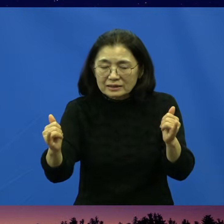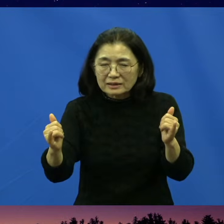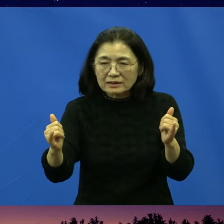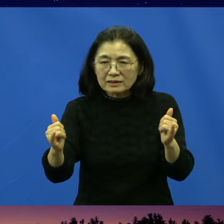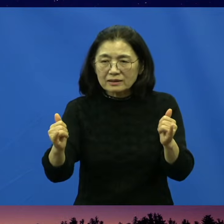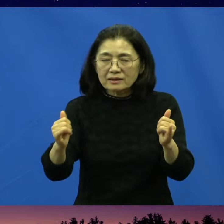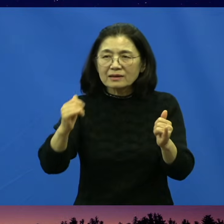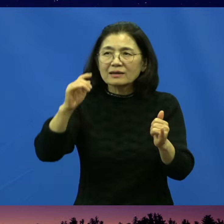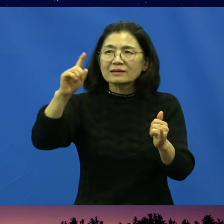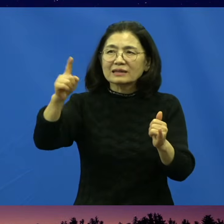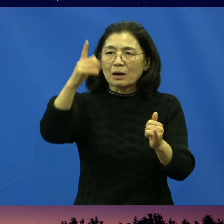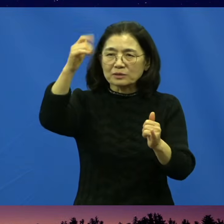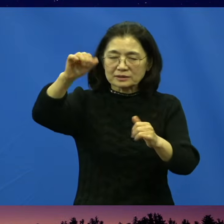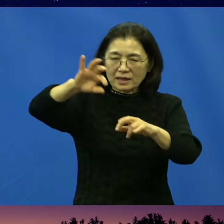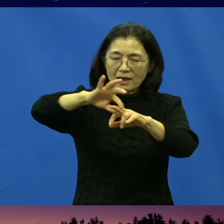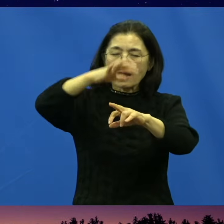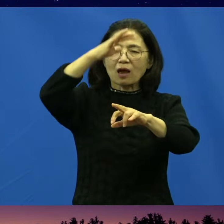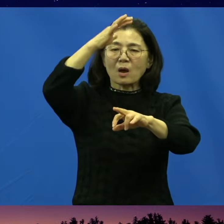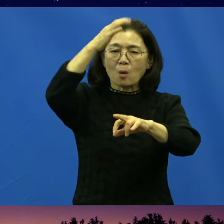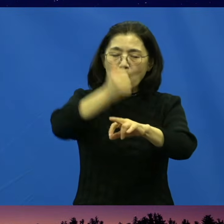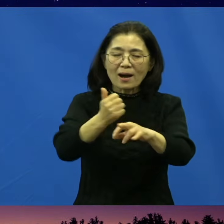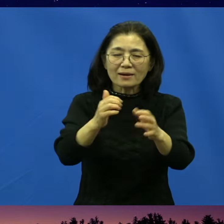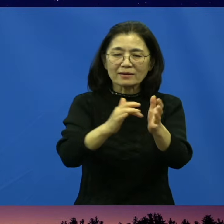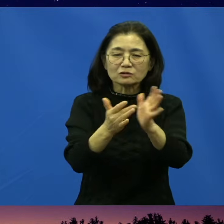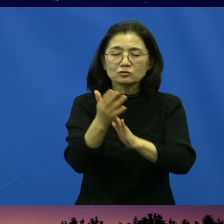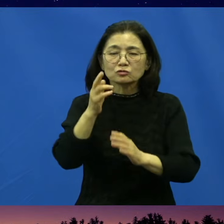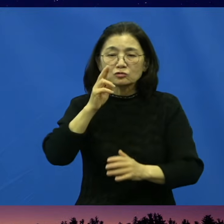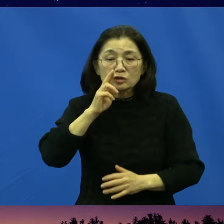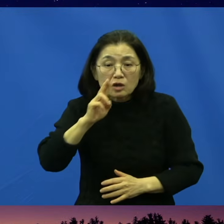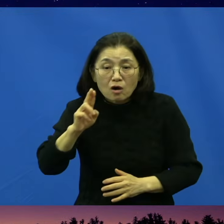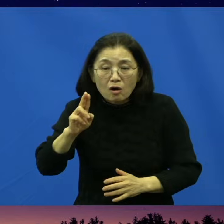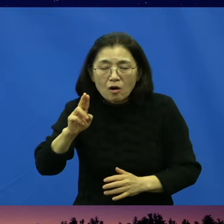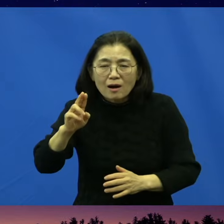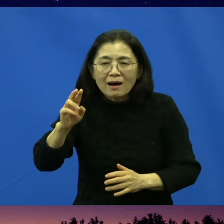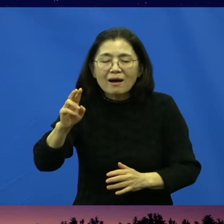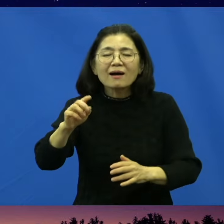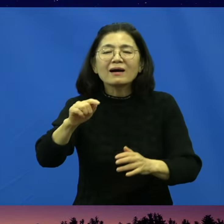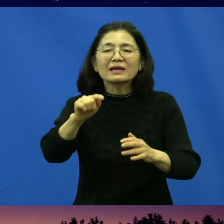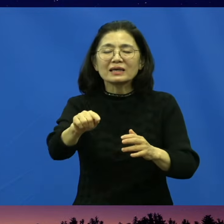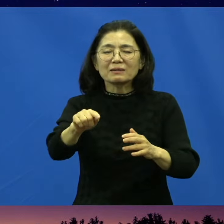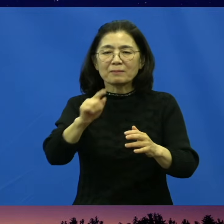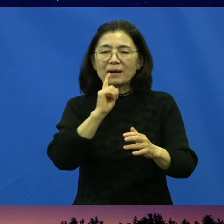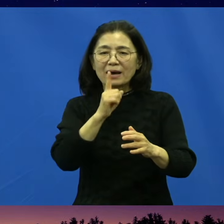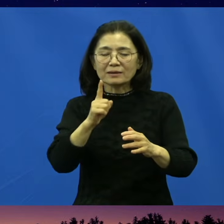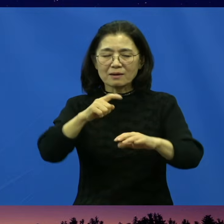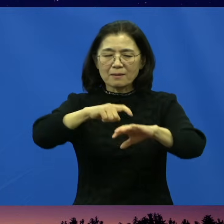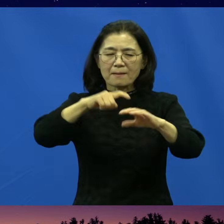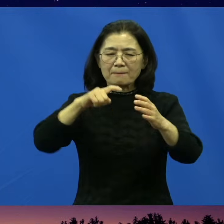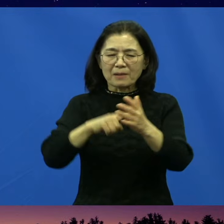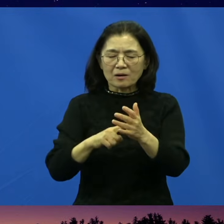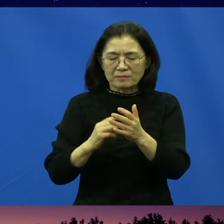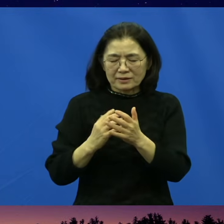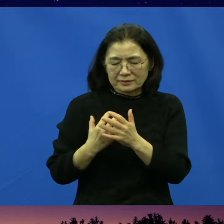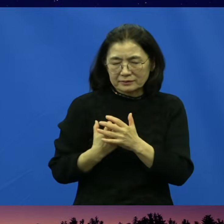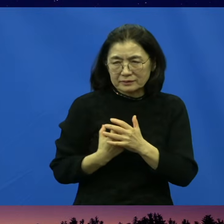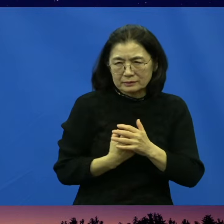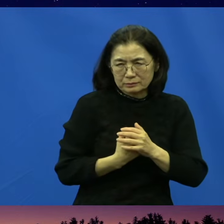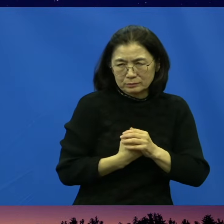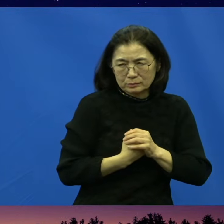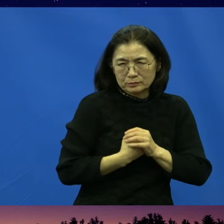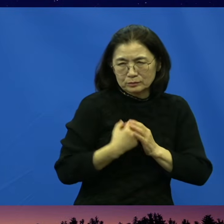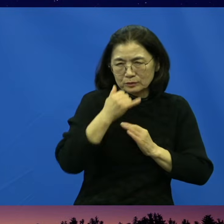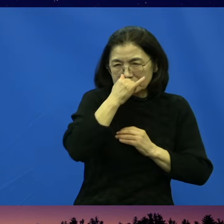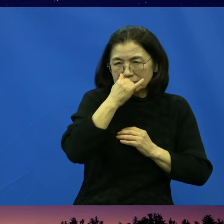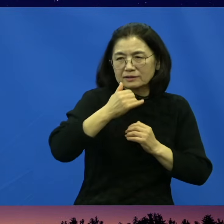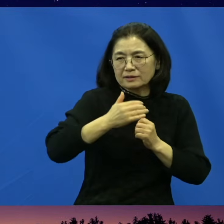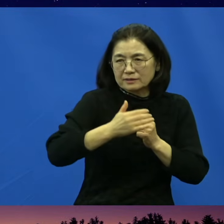여러분, 바디메오는 사람들이 말하는 그냥 그저 그런 사람, 그냥 요즘에 유명한 사람, 나사렛